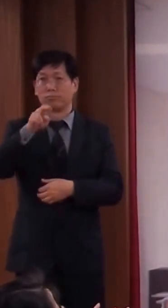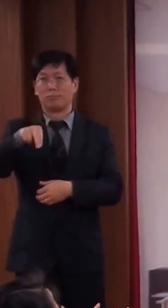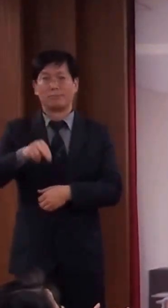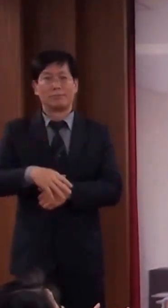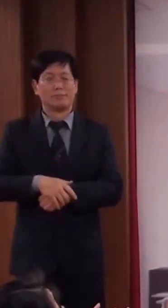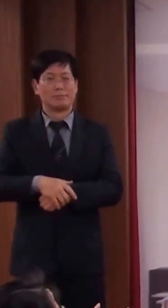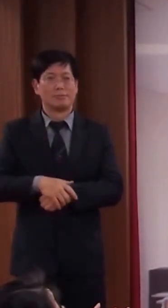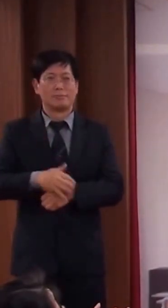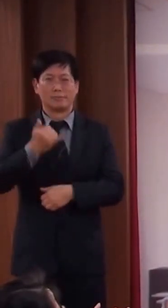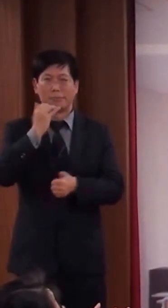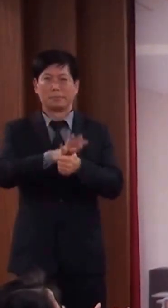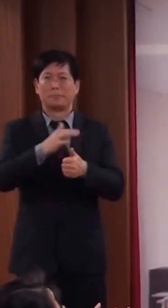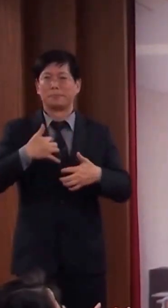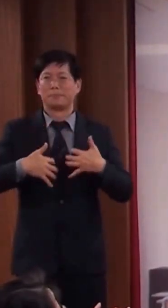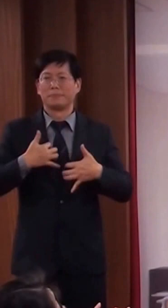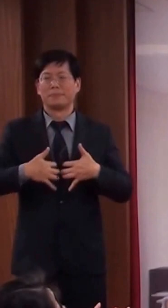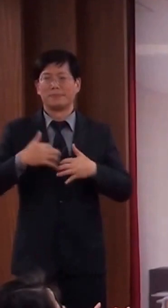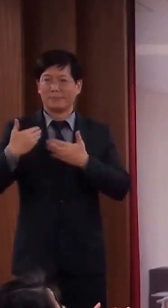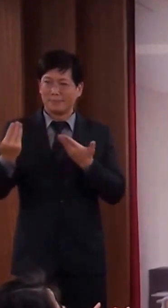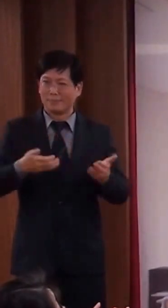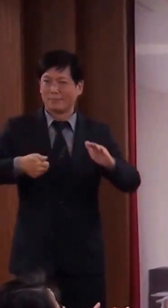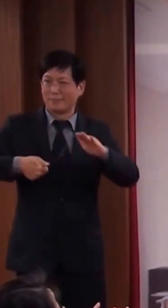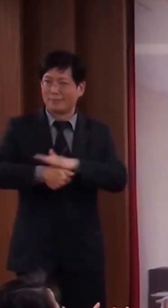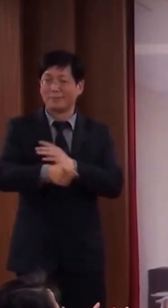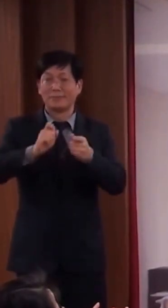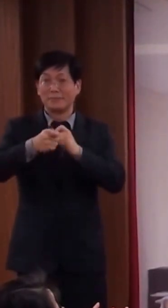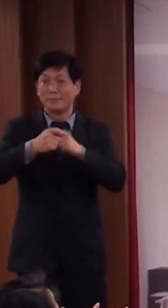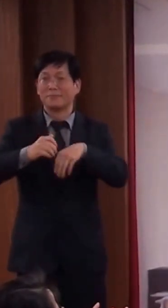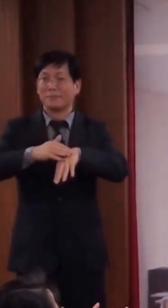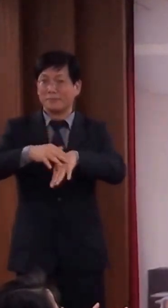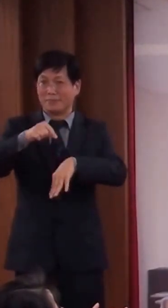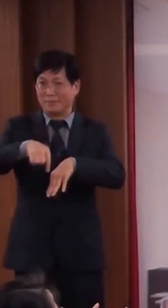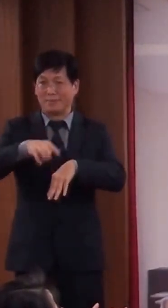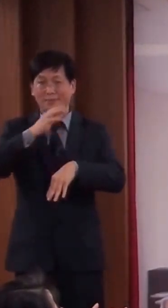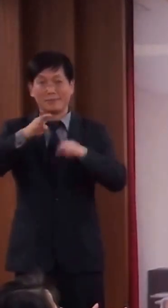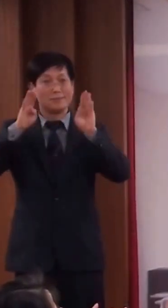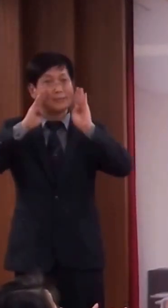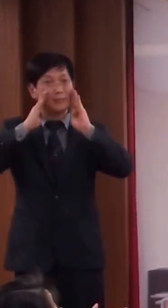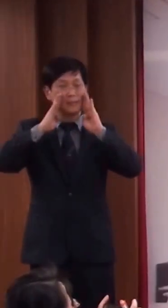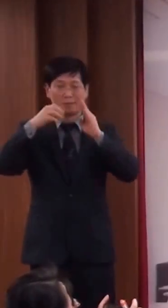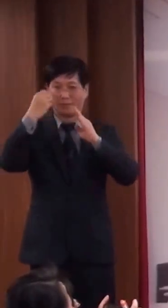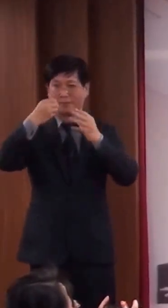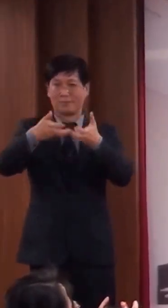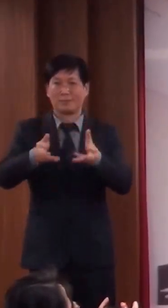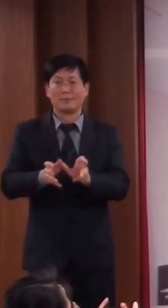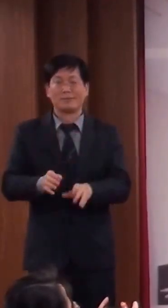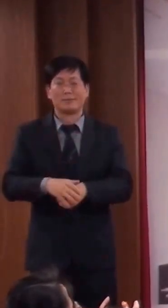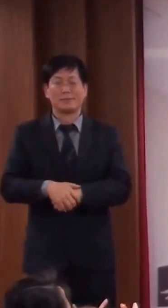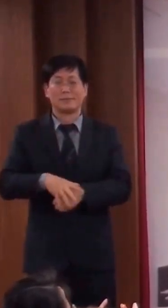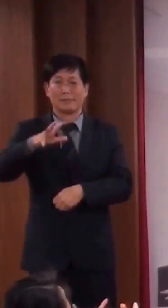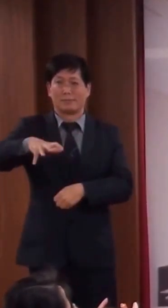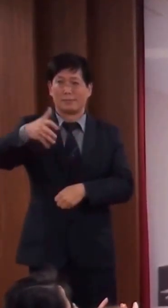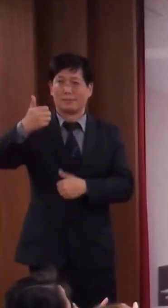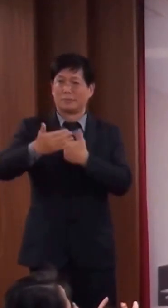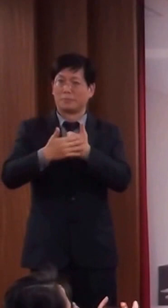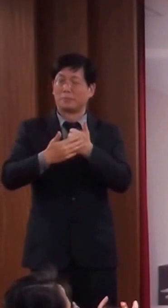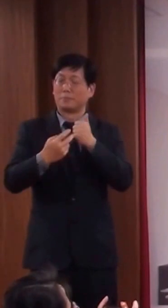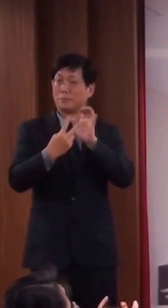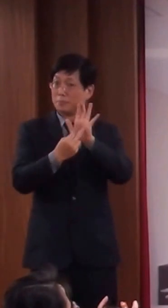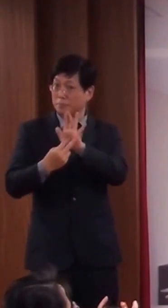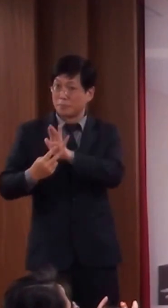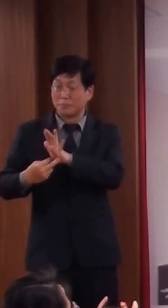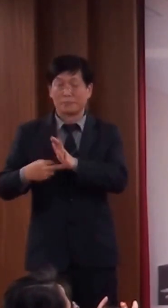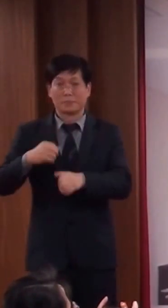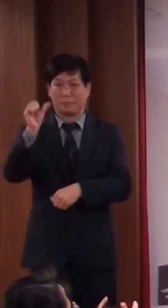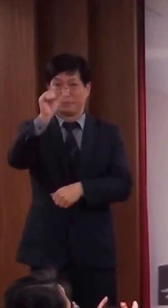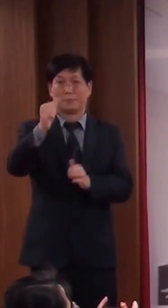对， 让大家开心了，啊，哈。 对， 欢迎上我们碎碎念的这个脸书官方粉丝团。 对对对，好，好，那我们处长已经我们揭晓了，就揭